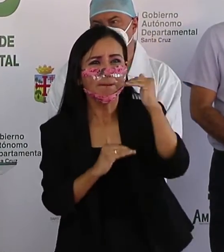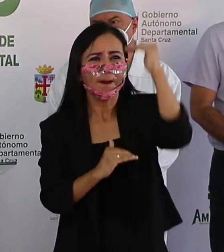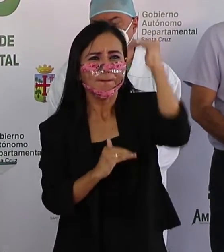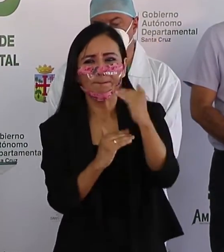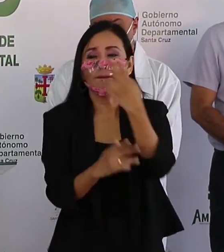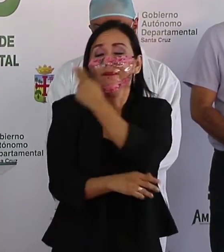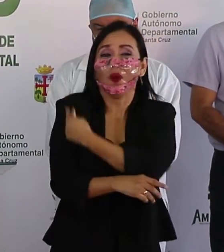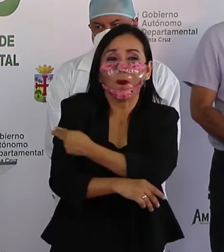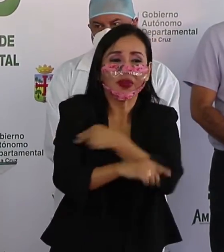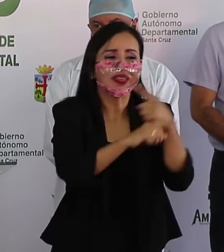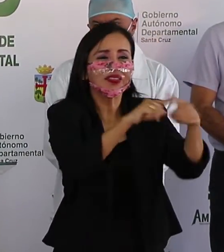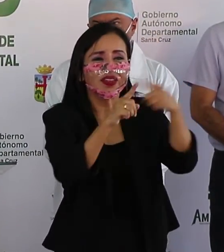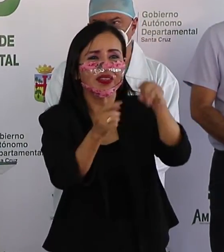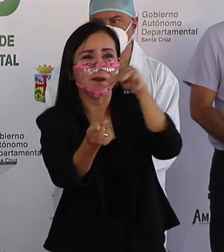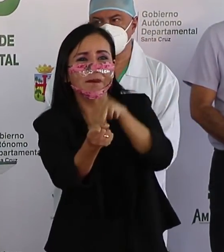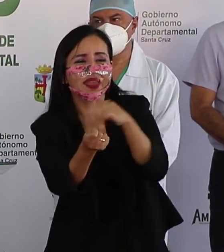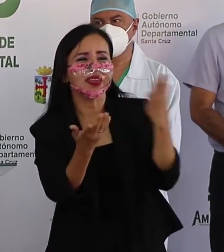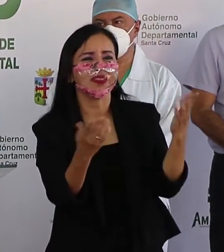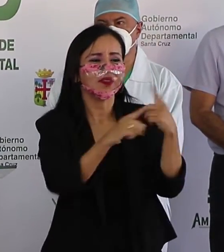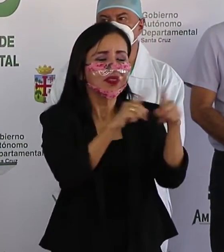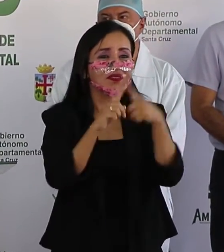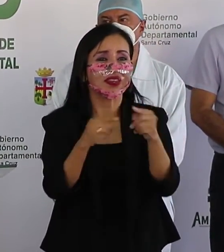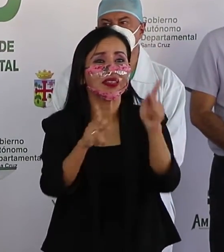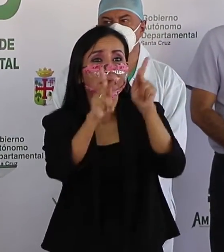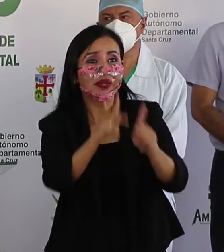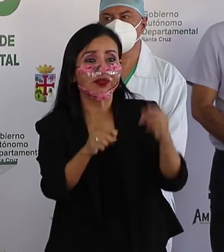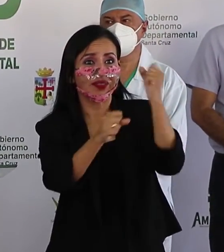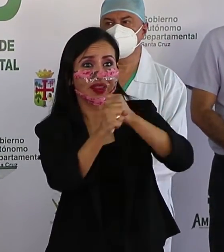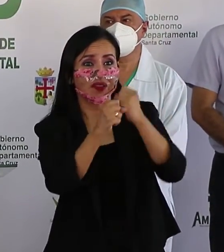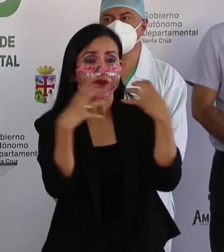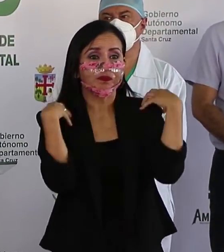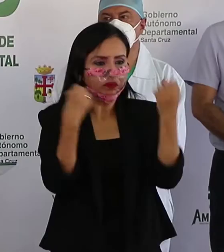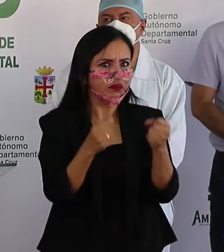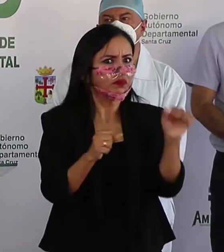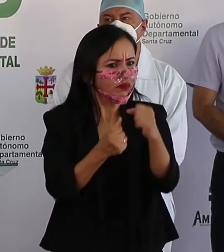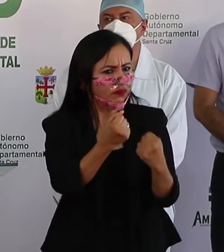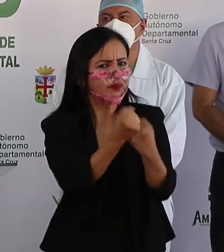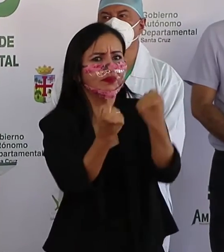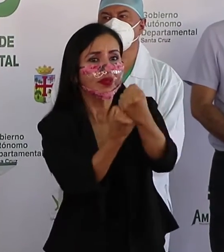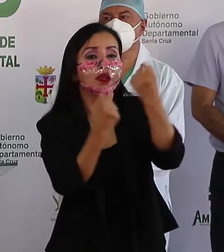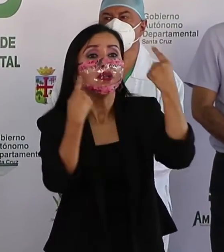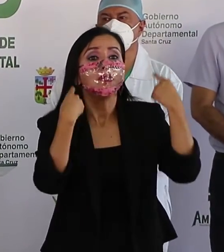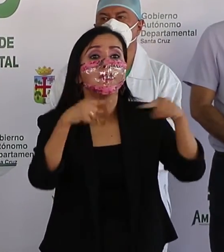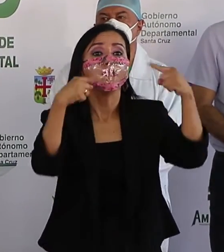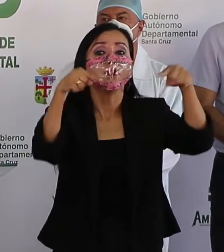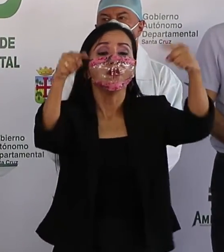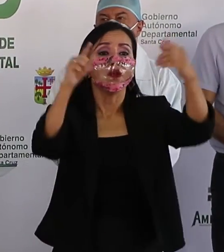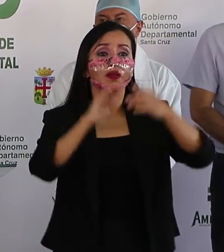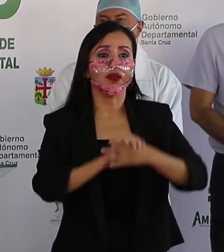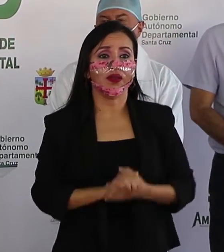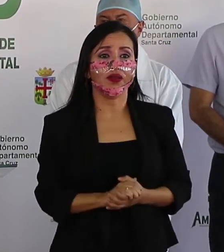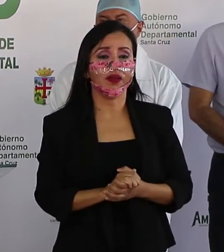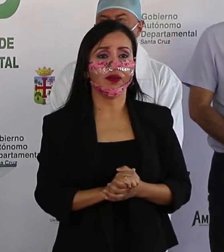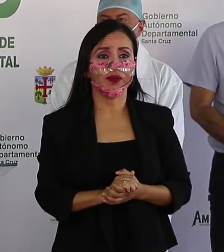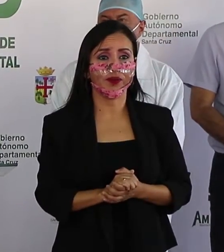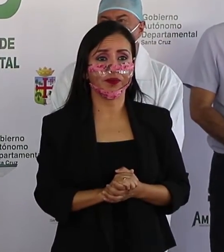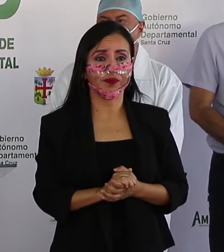hospitalaria, nuestros médicos y personal de salud se añaden para lograr